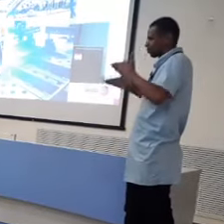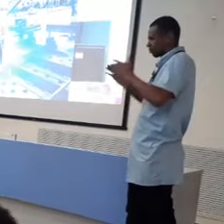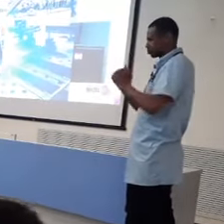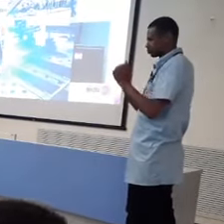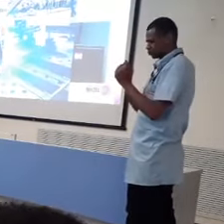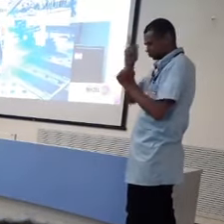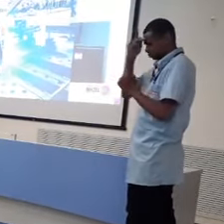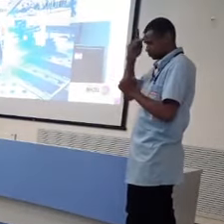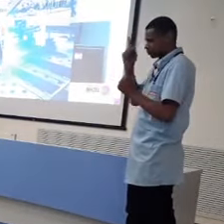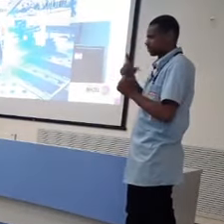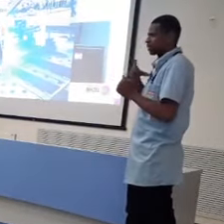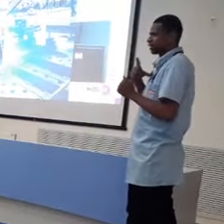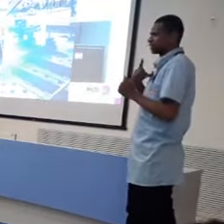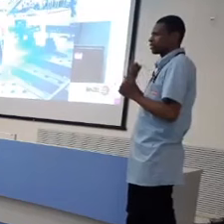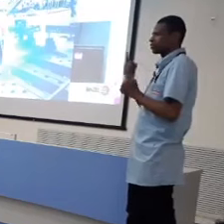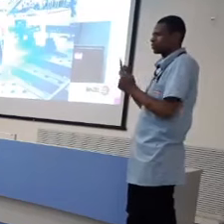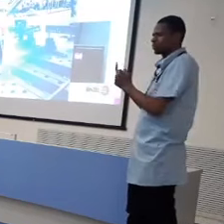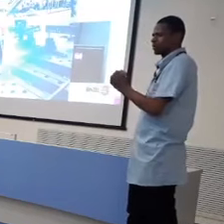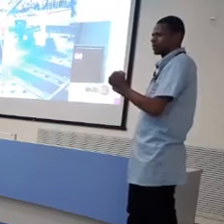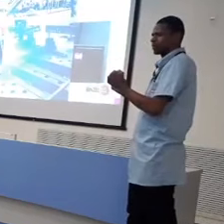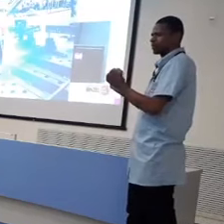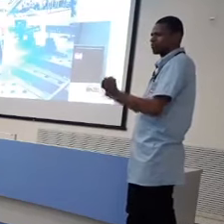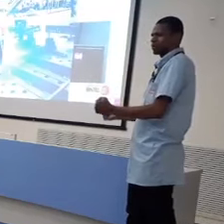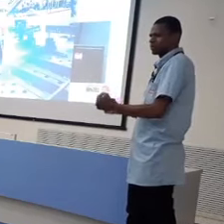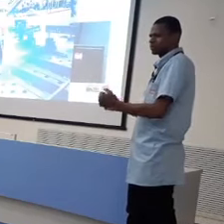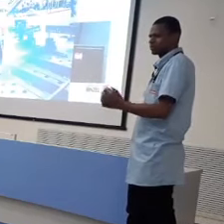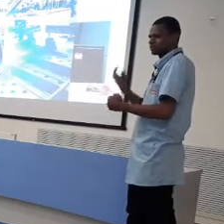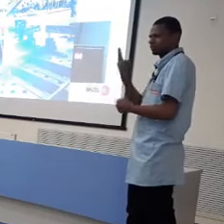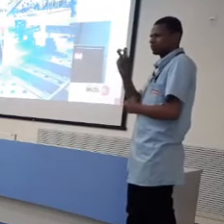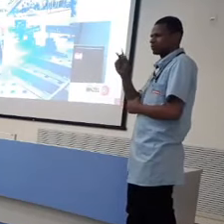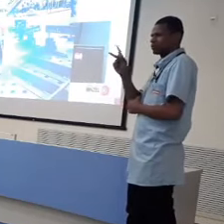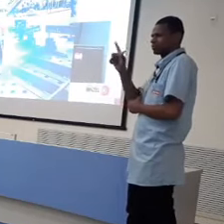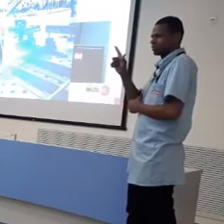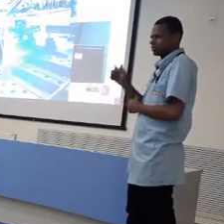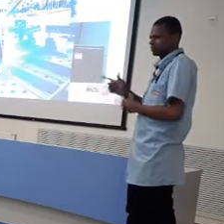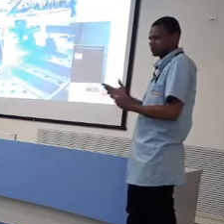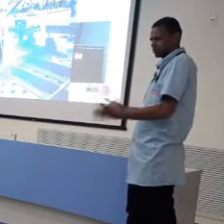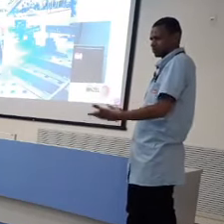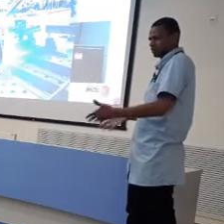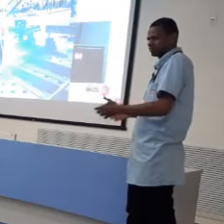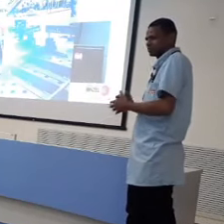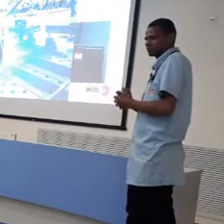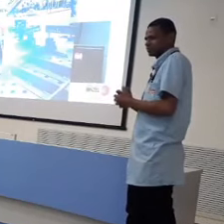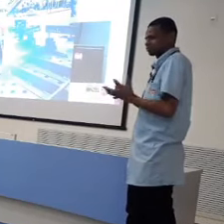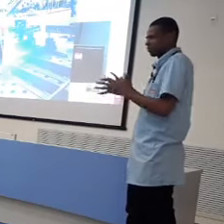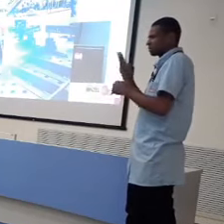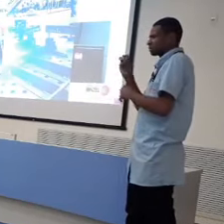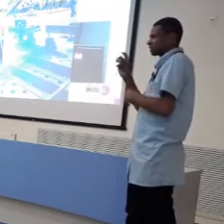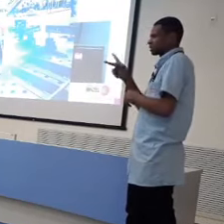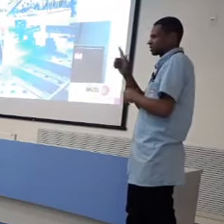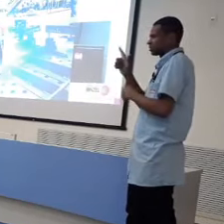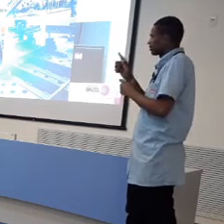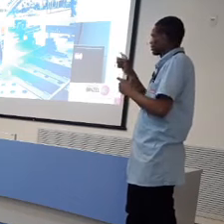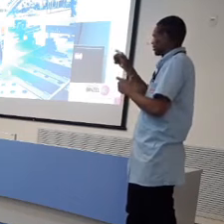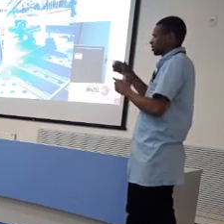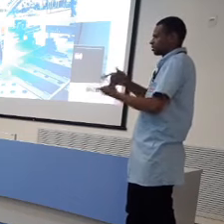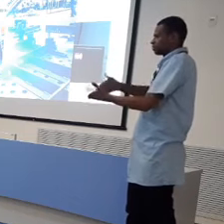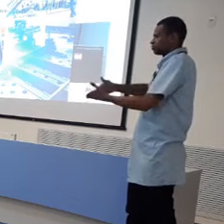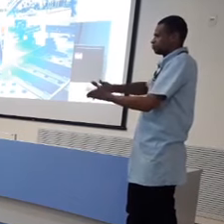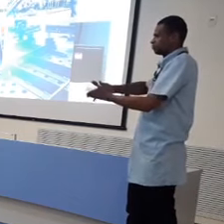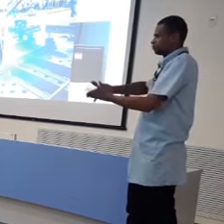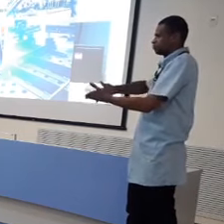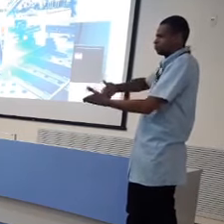tem ele deve pesar no máximo uns 25, 30 quilos, só para vocês terem uma ideia. É um robô, claro que não é para fazer uma solda pesada, né,